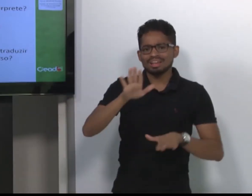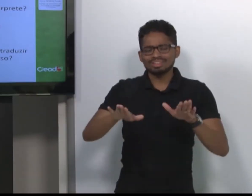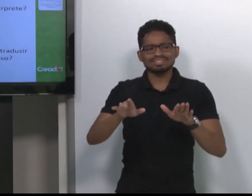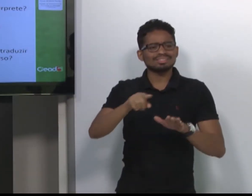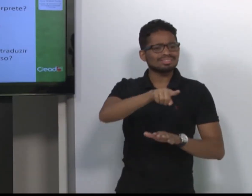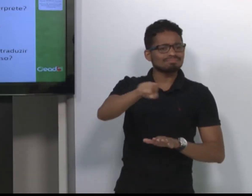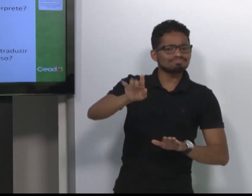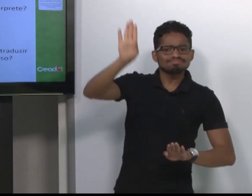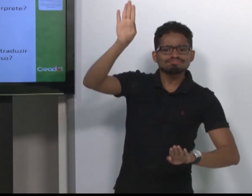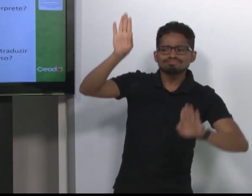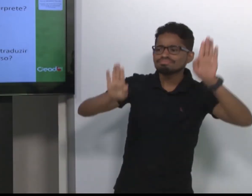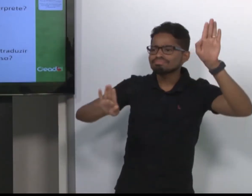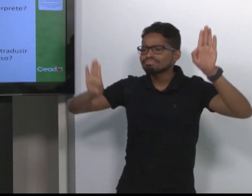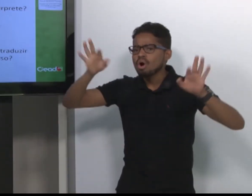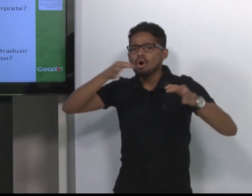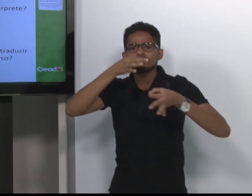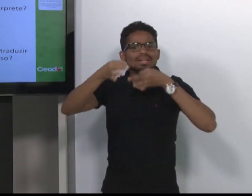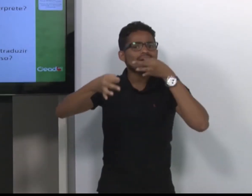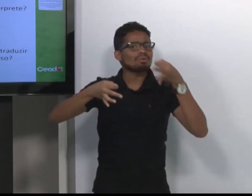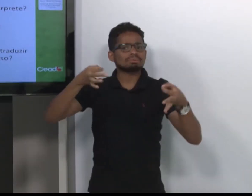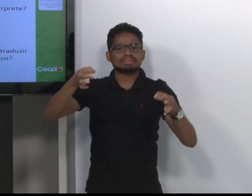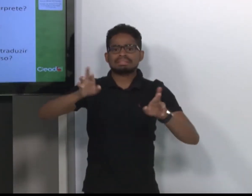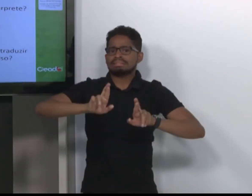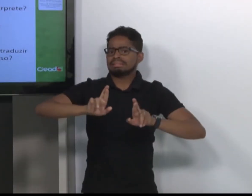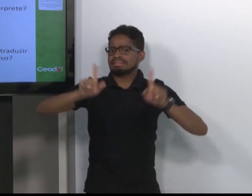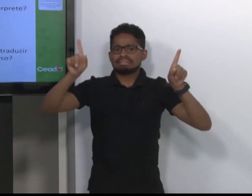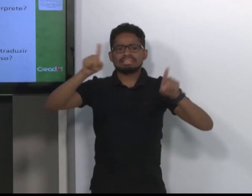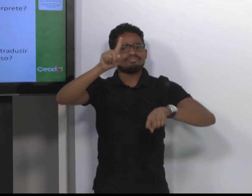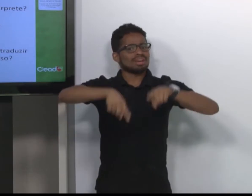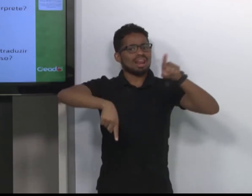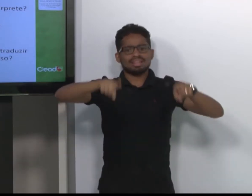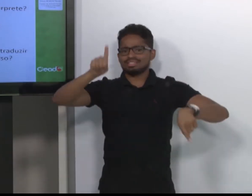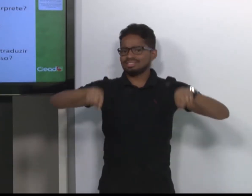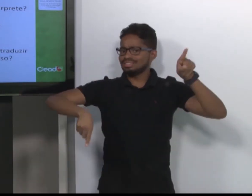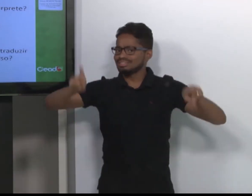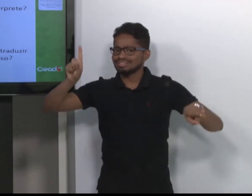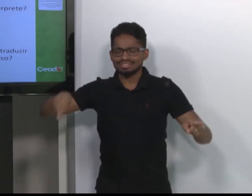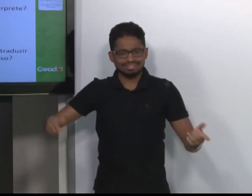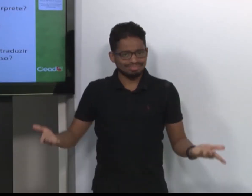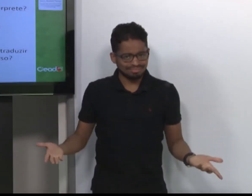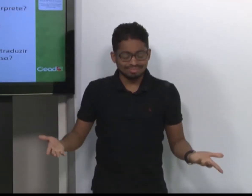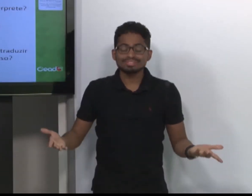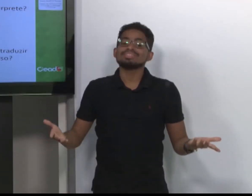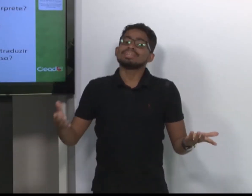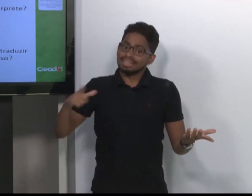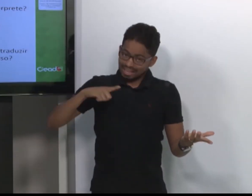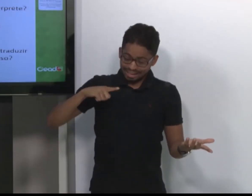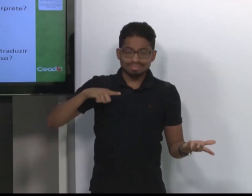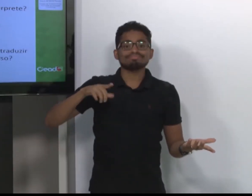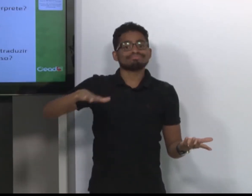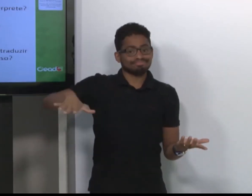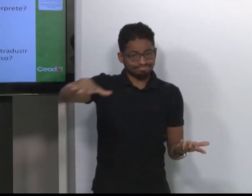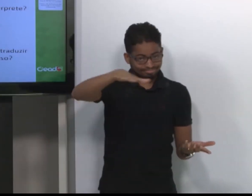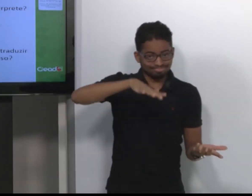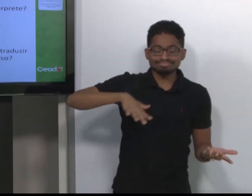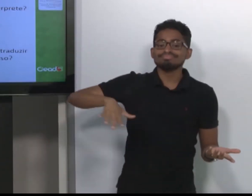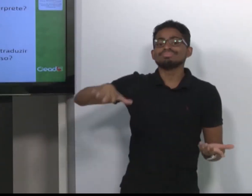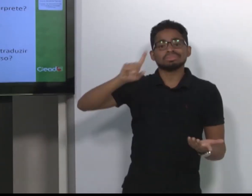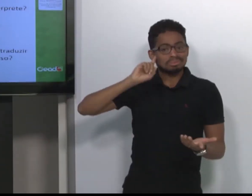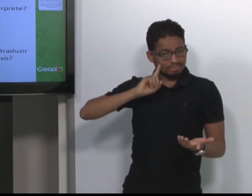Então, o que vocês perceberam? Que as opiniões são diferentes. Ah, sim. Há divergência